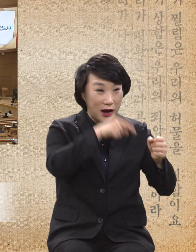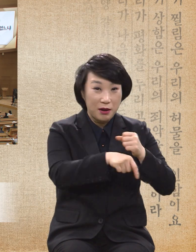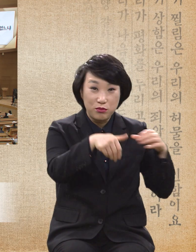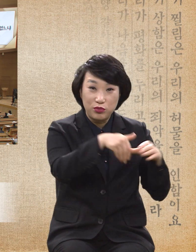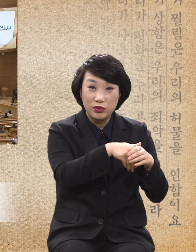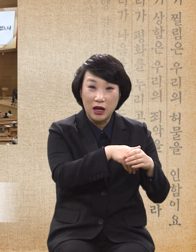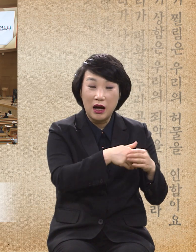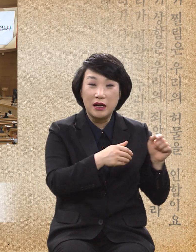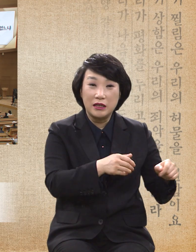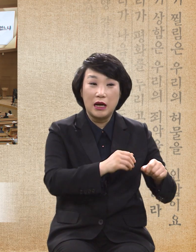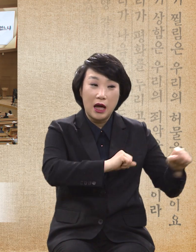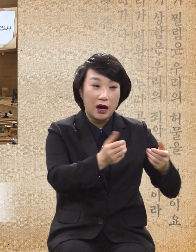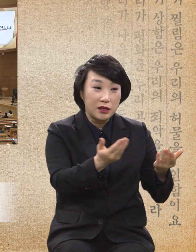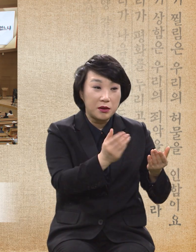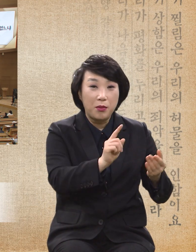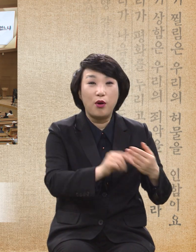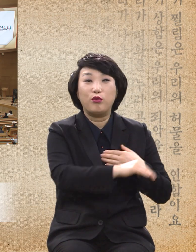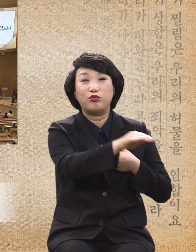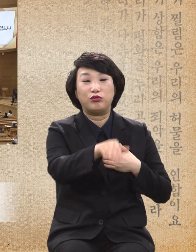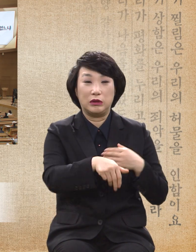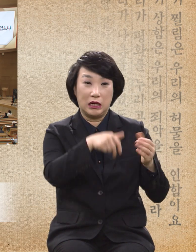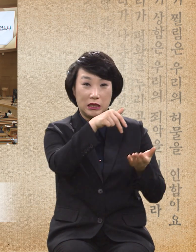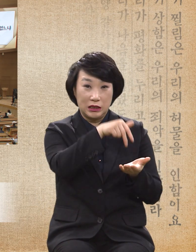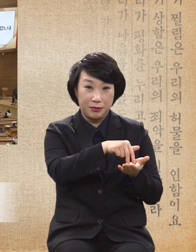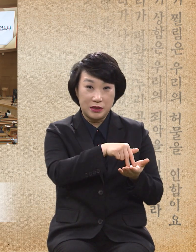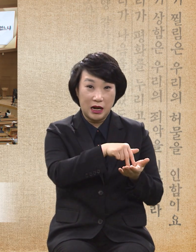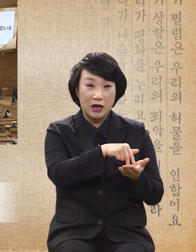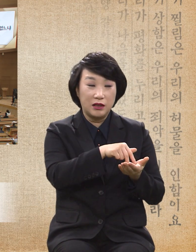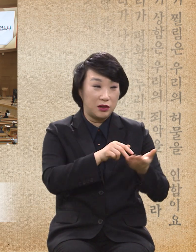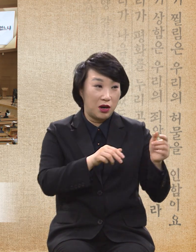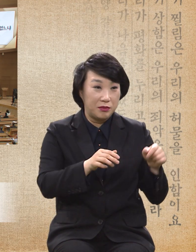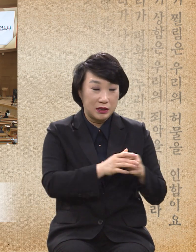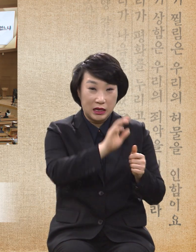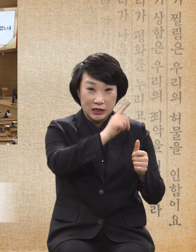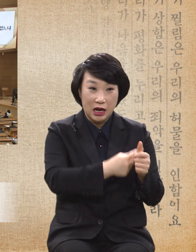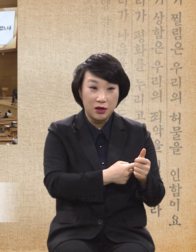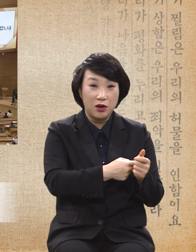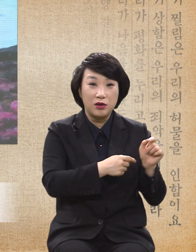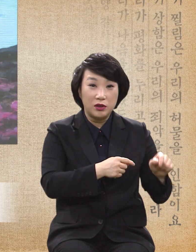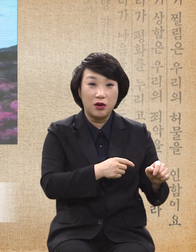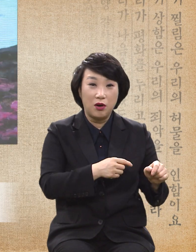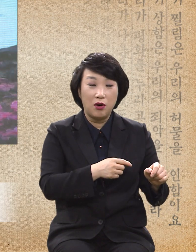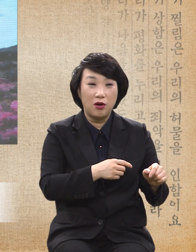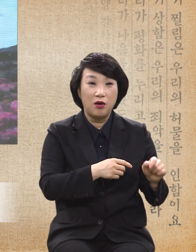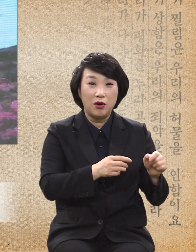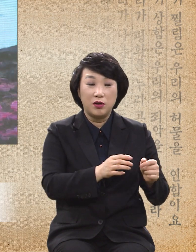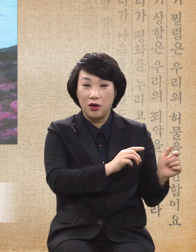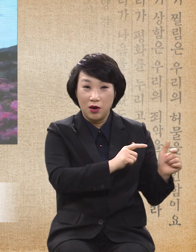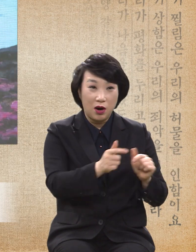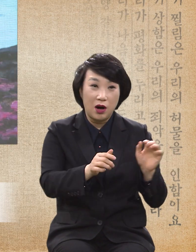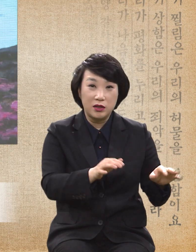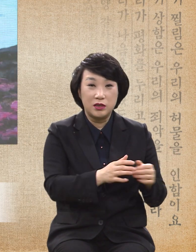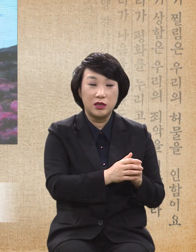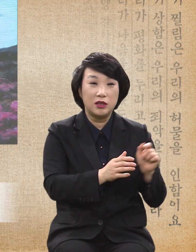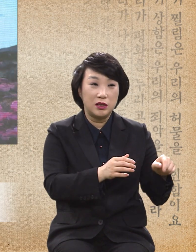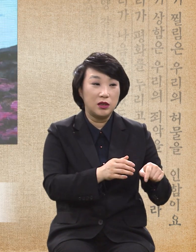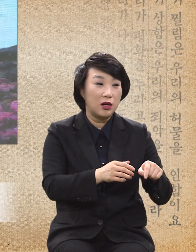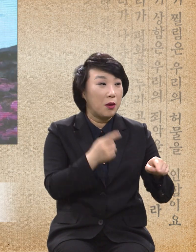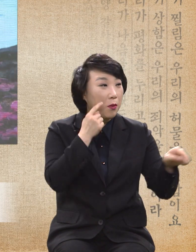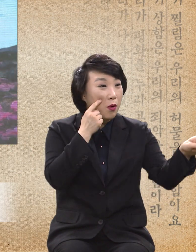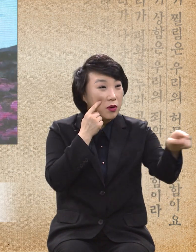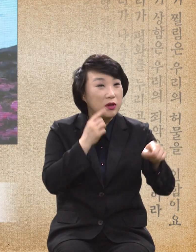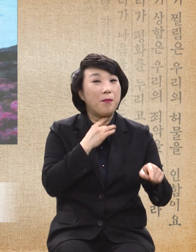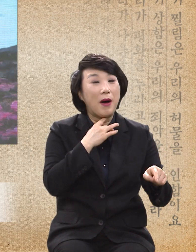뭡니까? 우리 현상적이고 물리적인 자연 조건만 절대 인정을 드리지